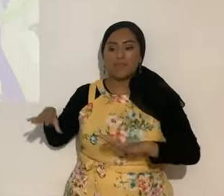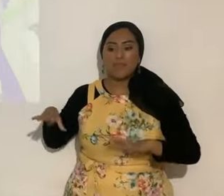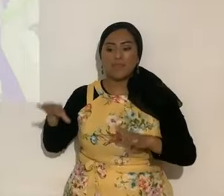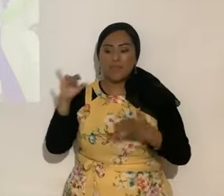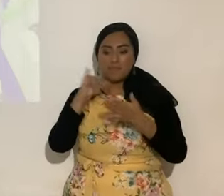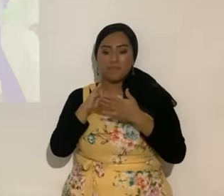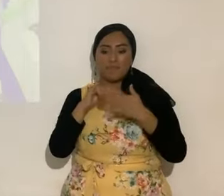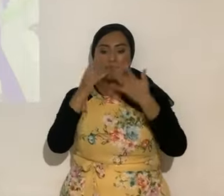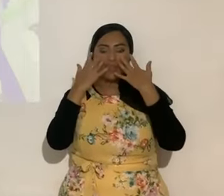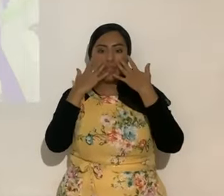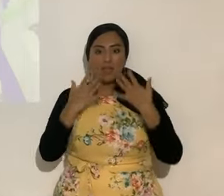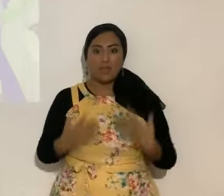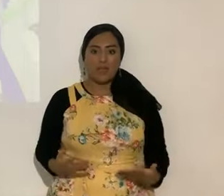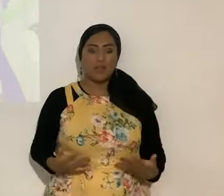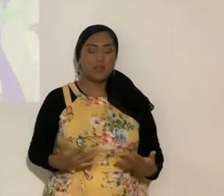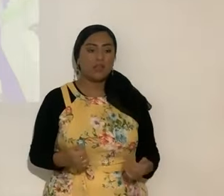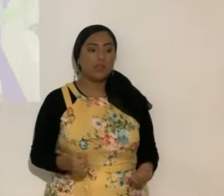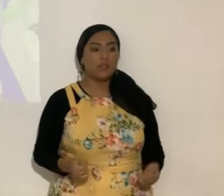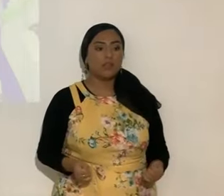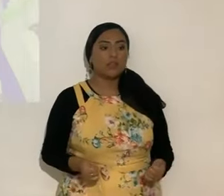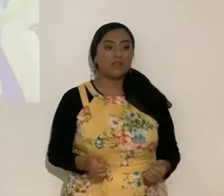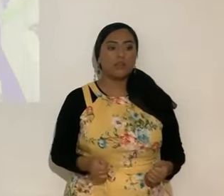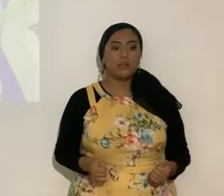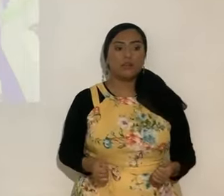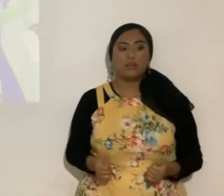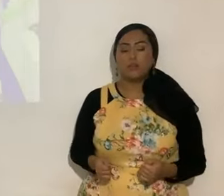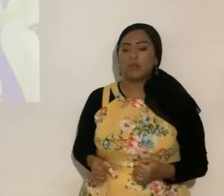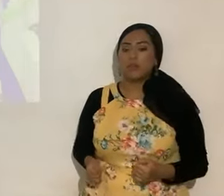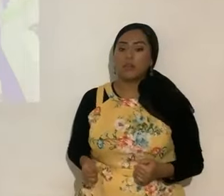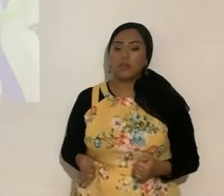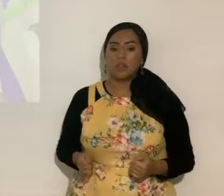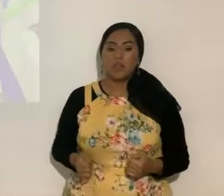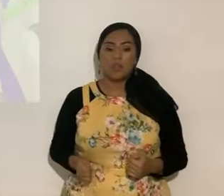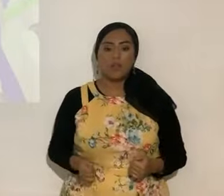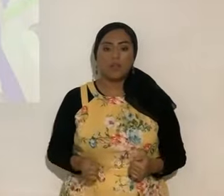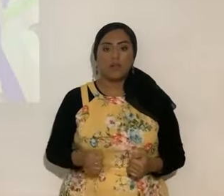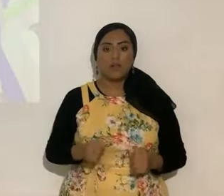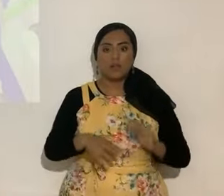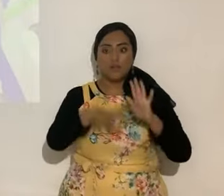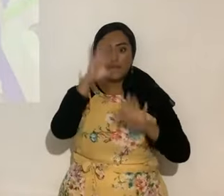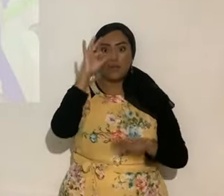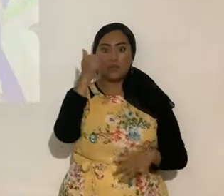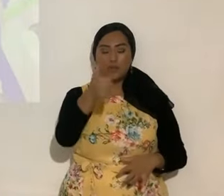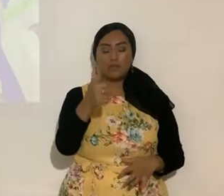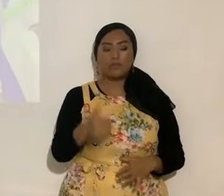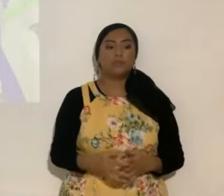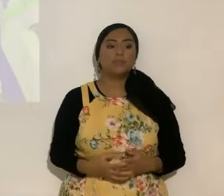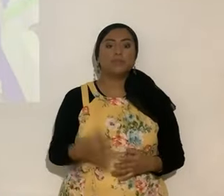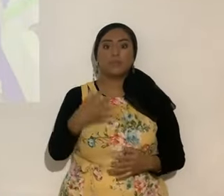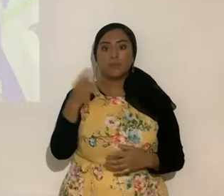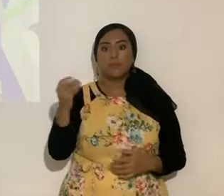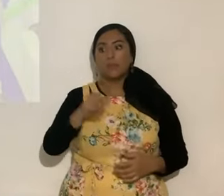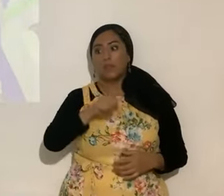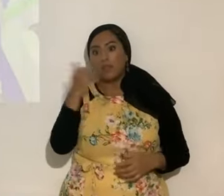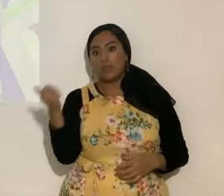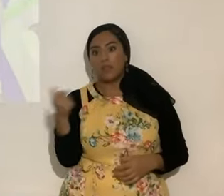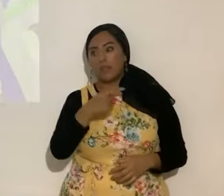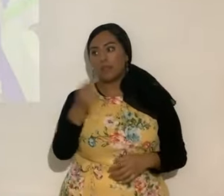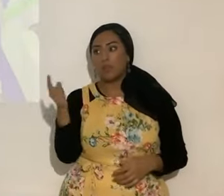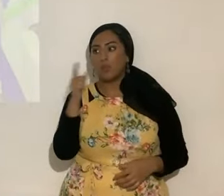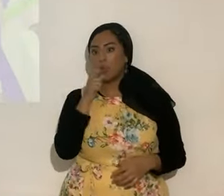amarga, ¿sí? Que te presentas, te presentas a ti mismo y a los demás que son